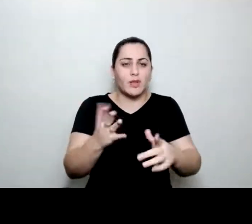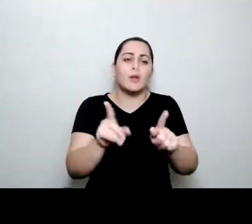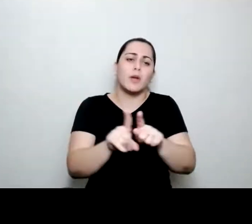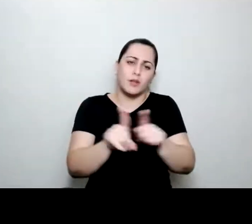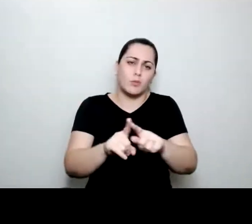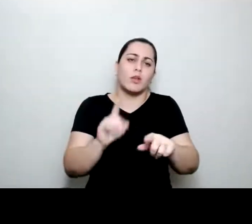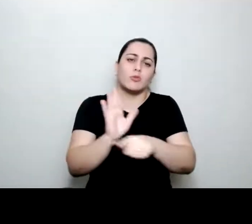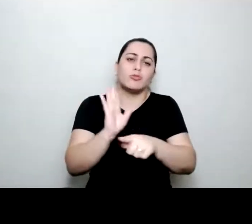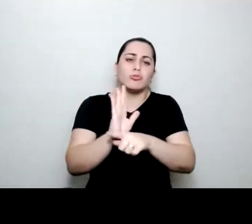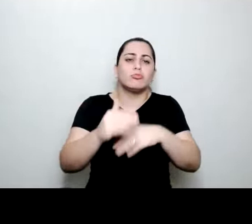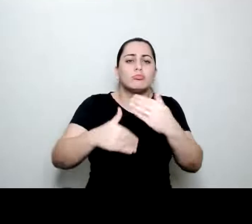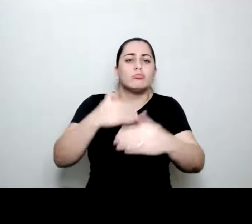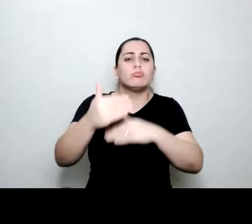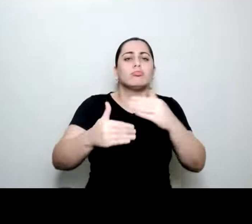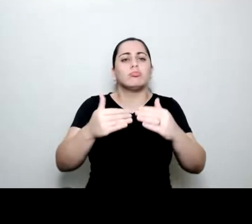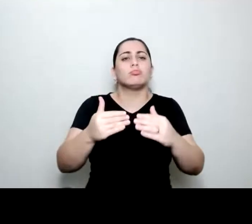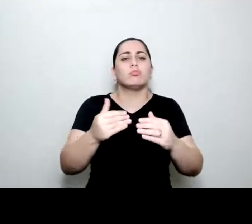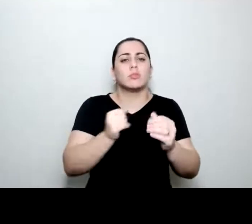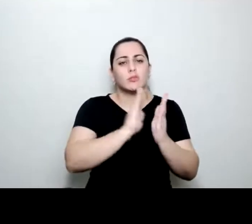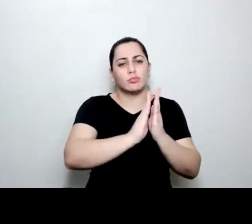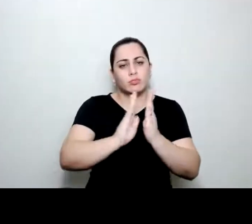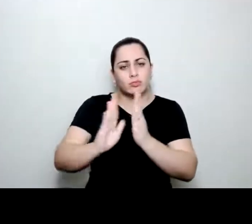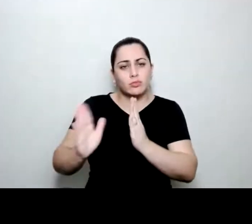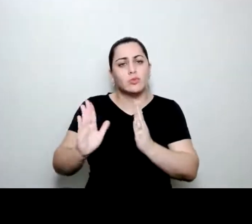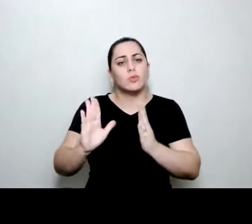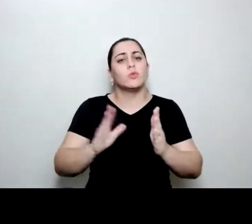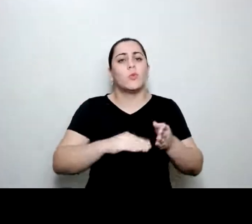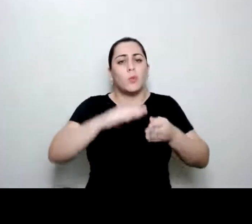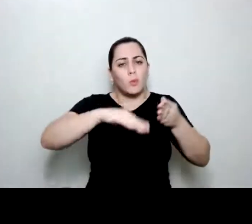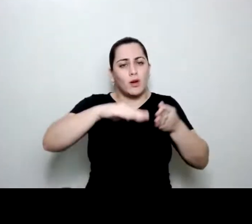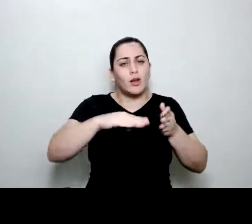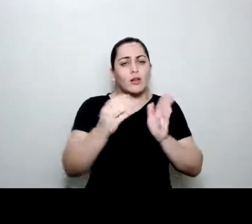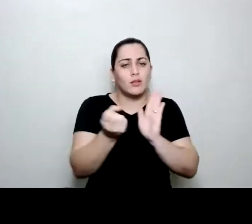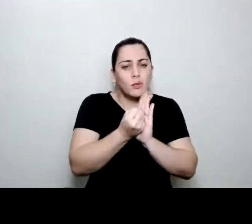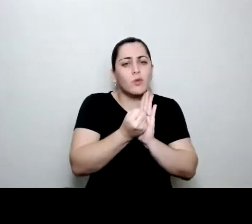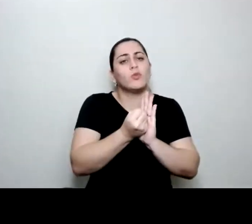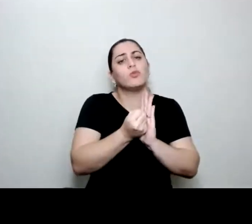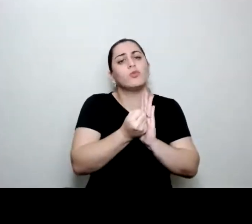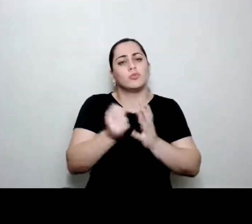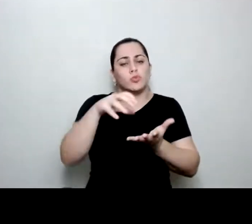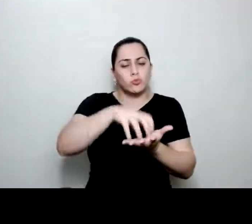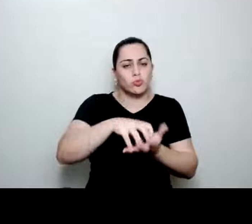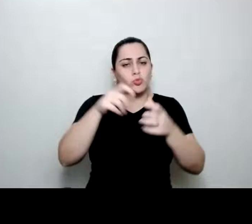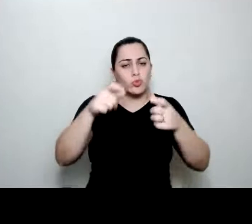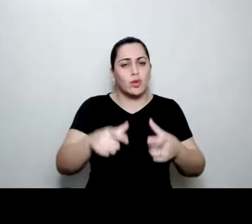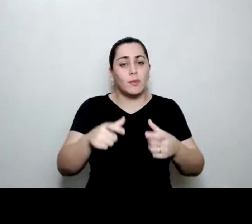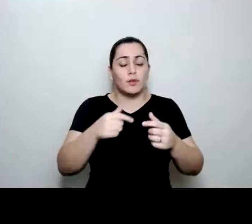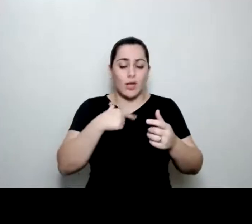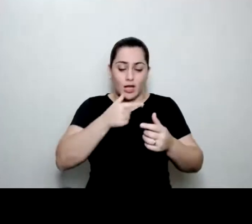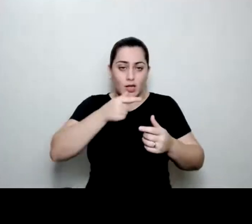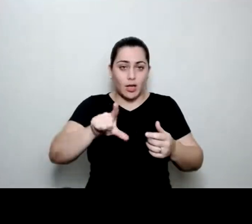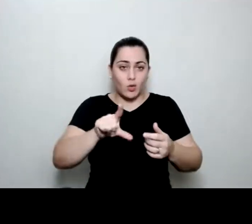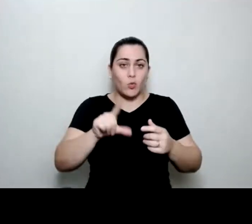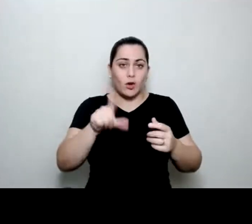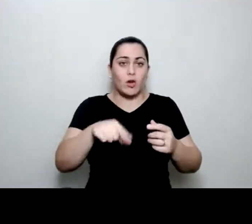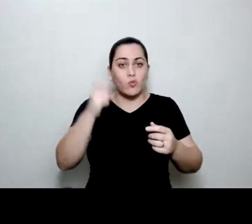e qualificação do repertório patrimonial da instituição, partindo da língua como objeto cultural.